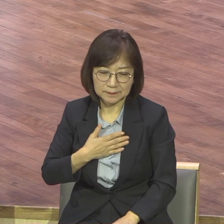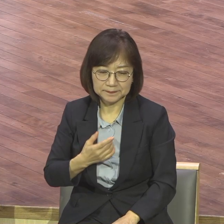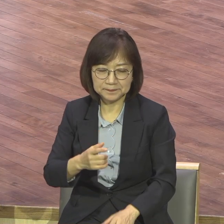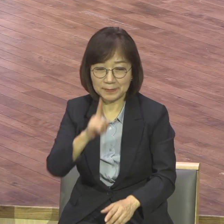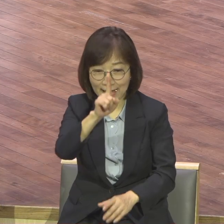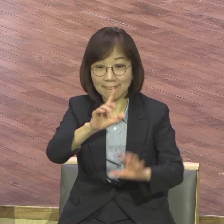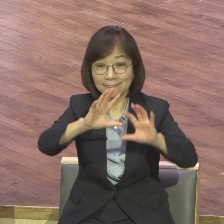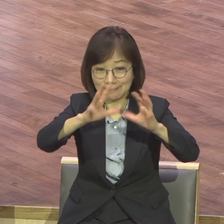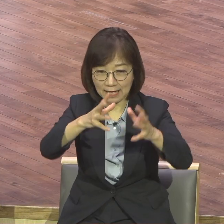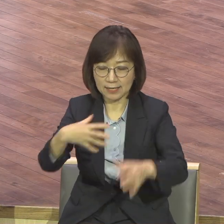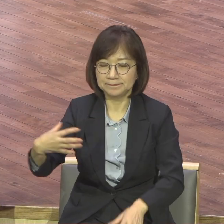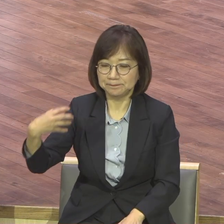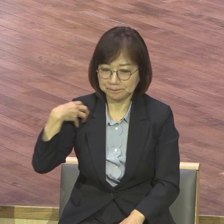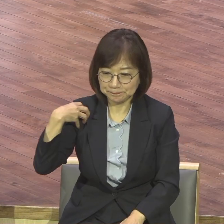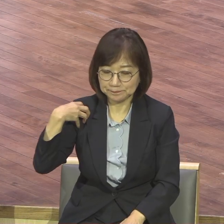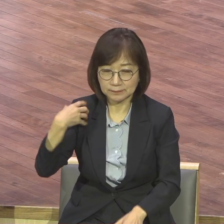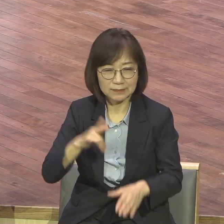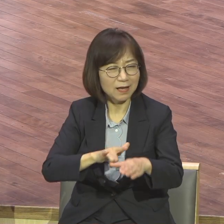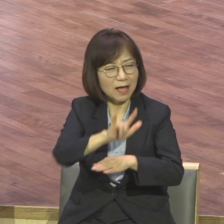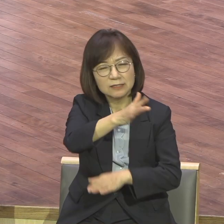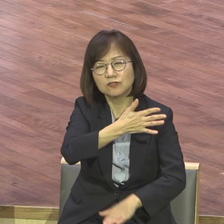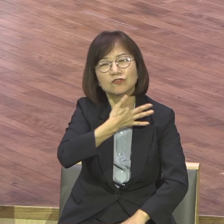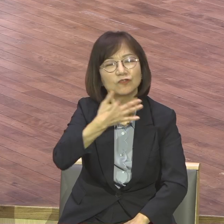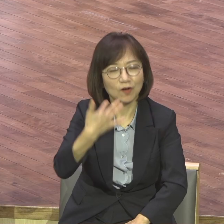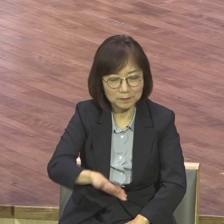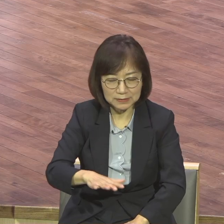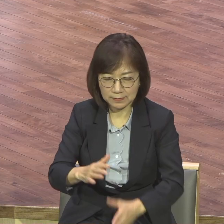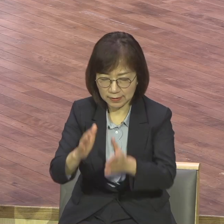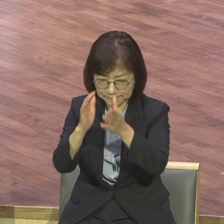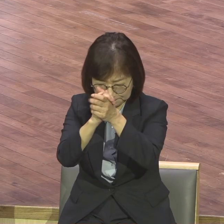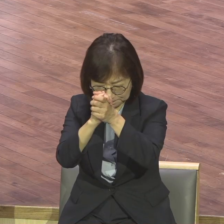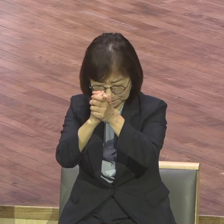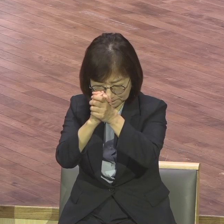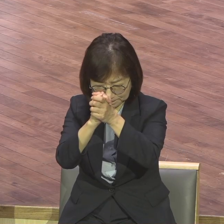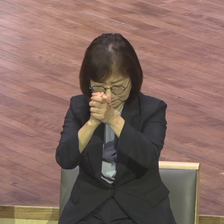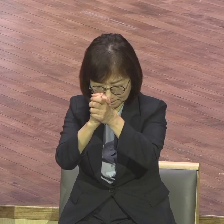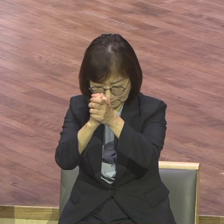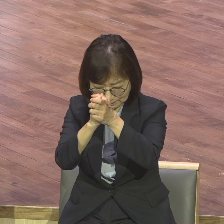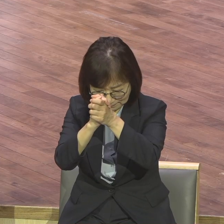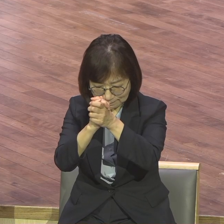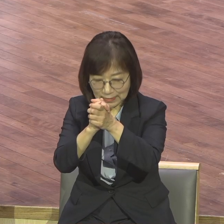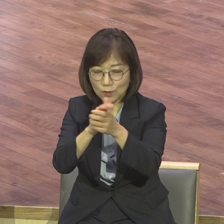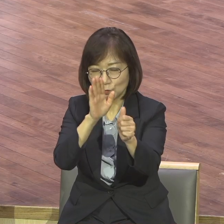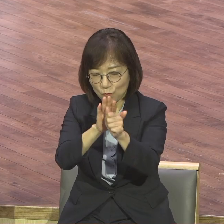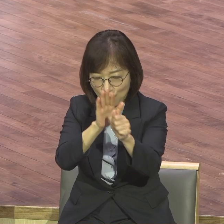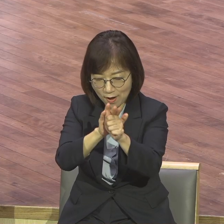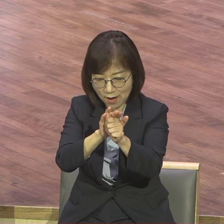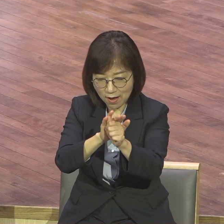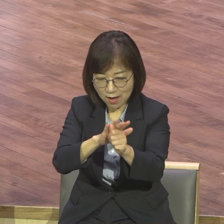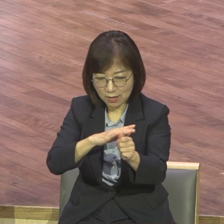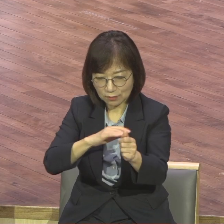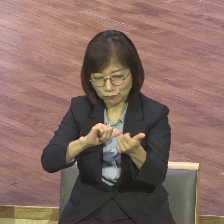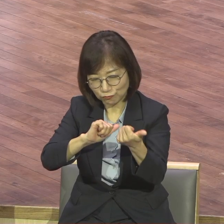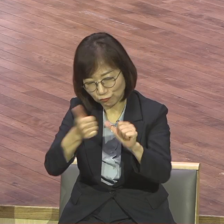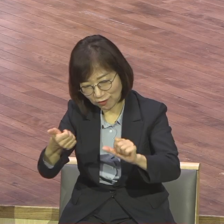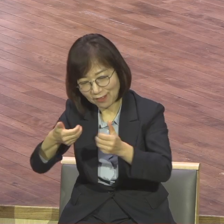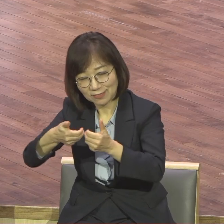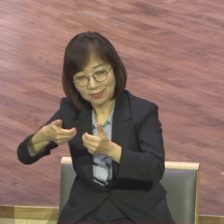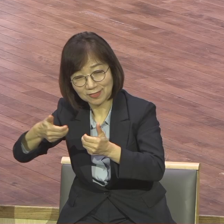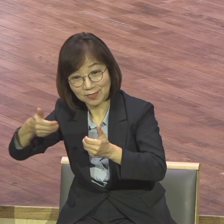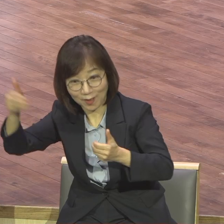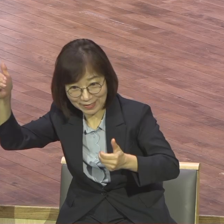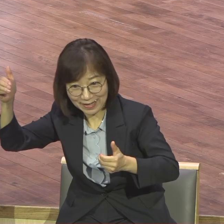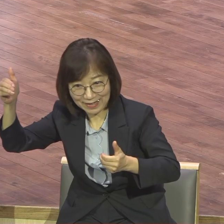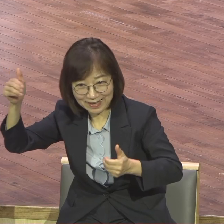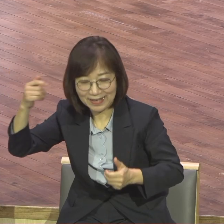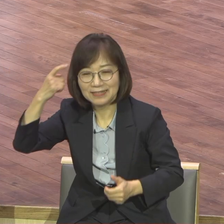못했지만 그 나라에서 내가 하나님 앞에 기도하고 올인하고 내 인생을 끝낸다. 얼마나 멋있어요. 후회 없는